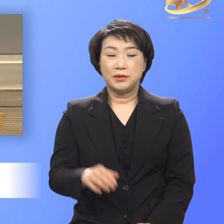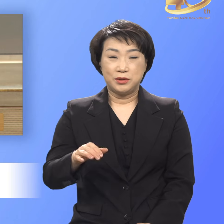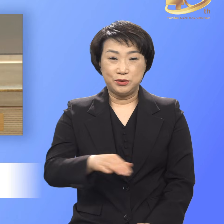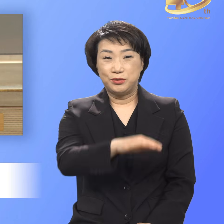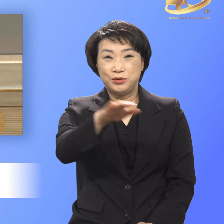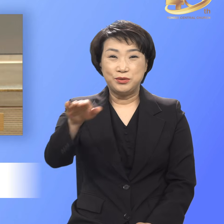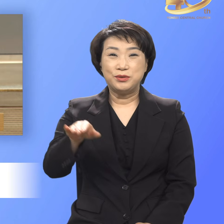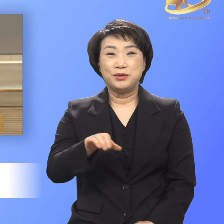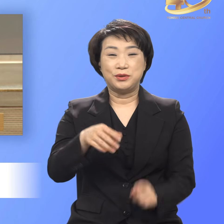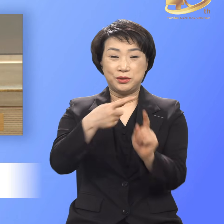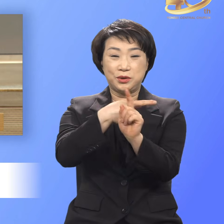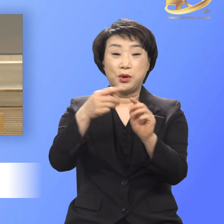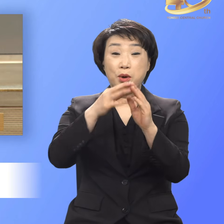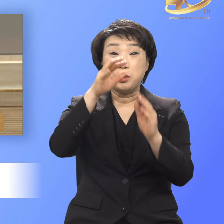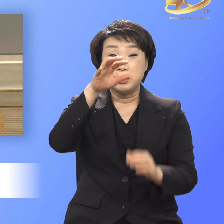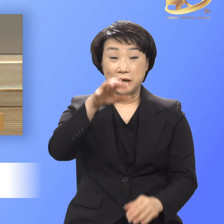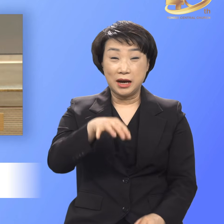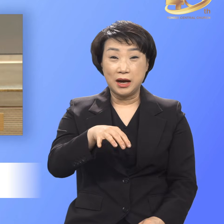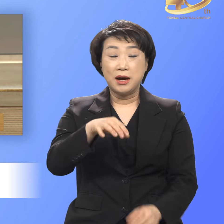부흥성회를